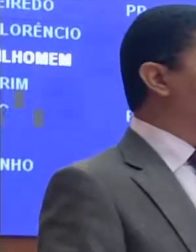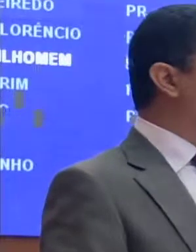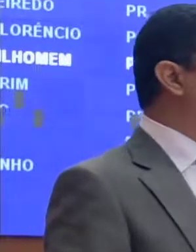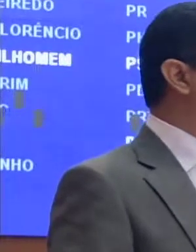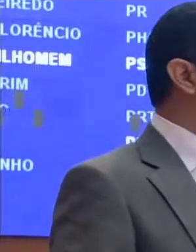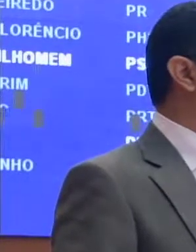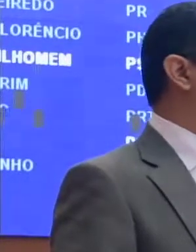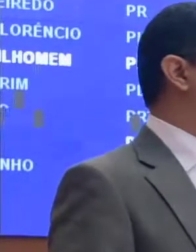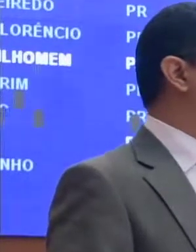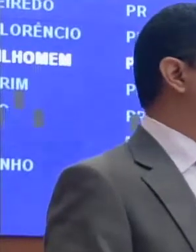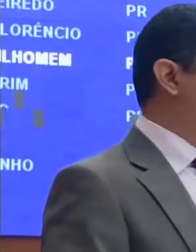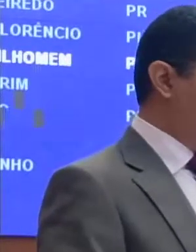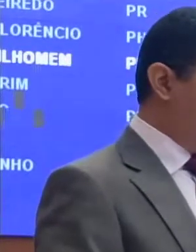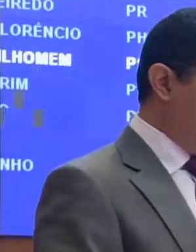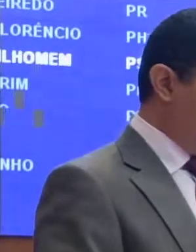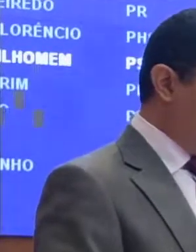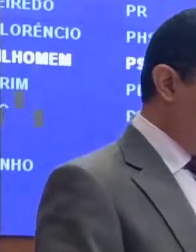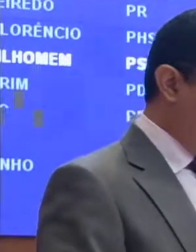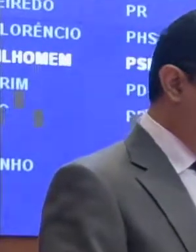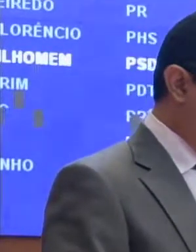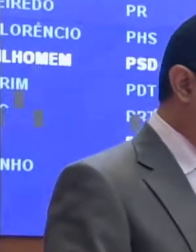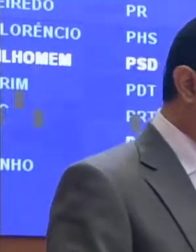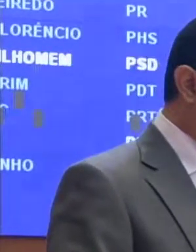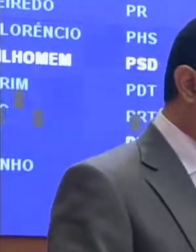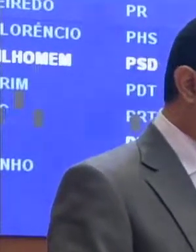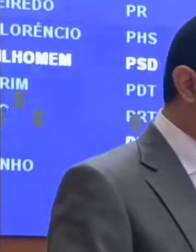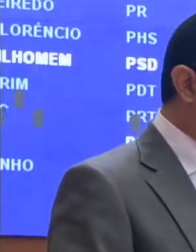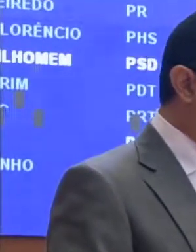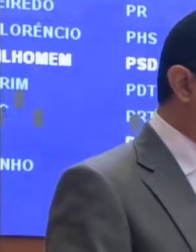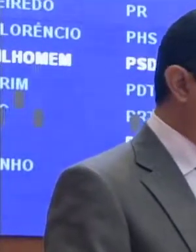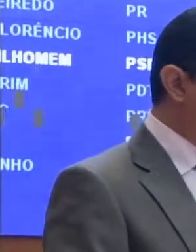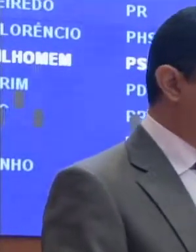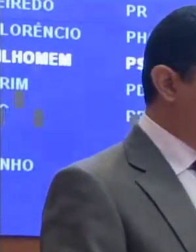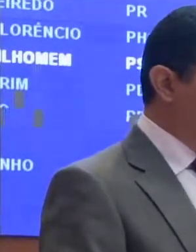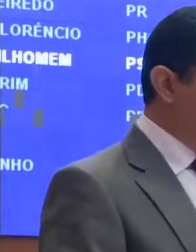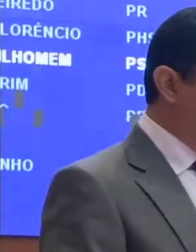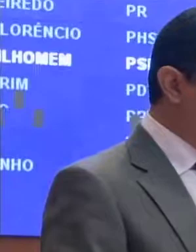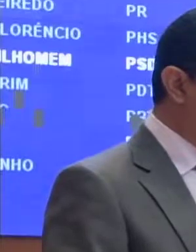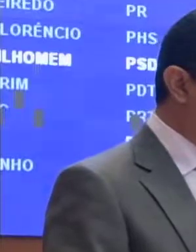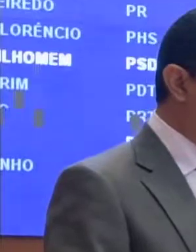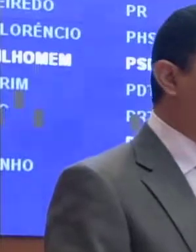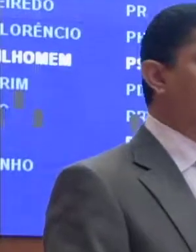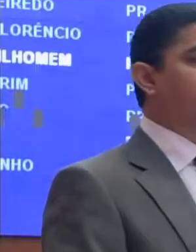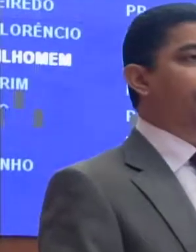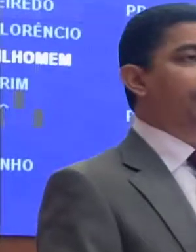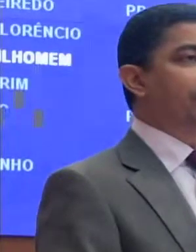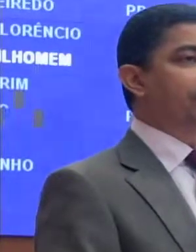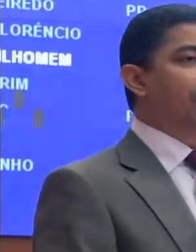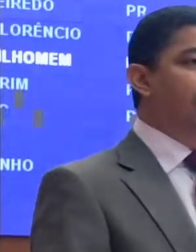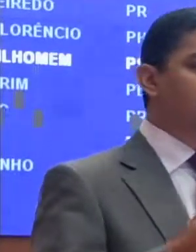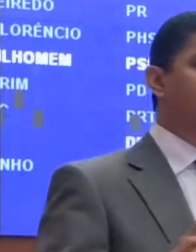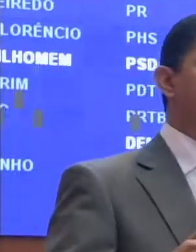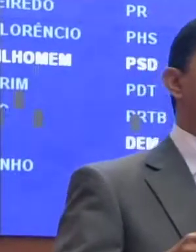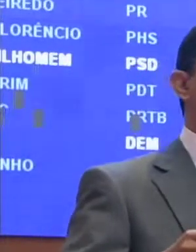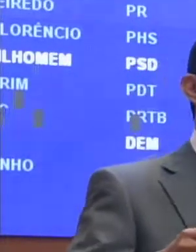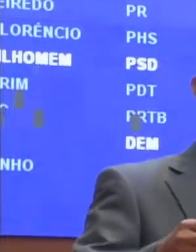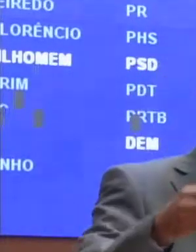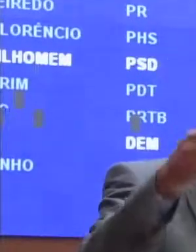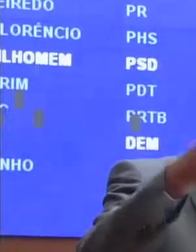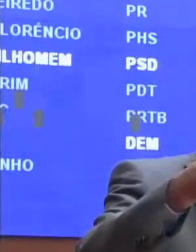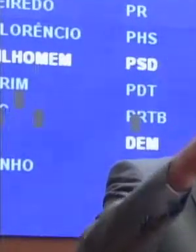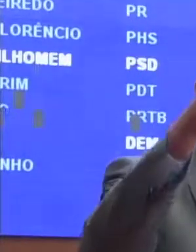pai de duas meninas, Emily Costa Farias e Jamile Costa Farias,